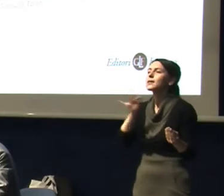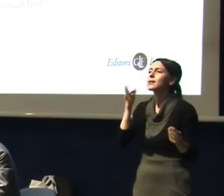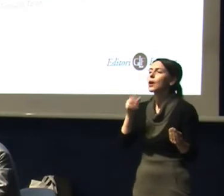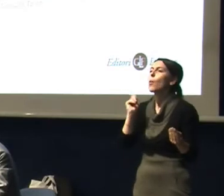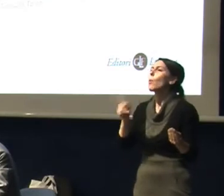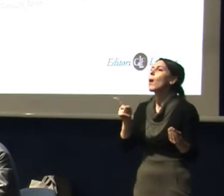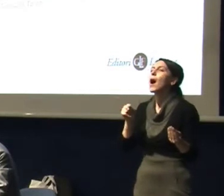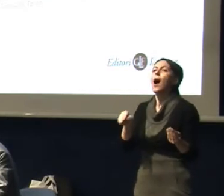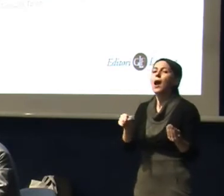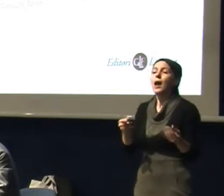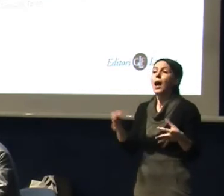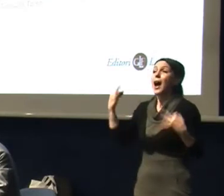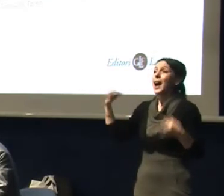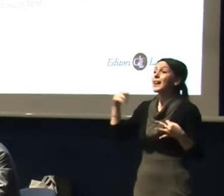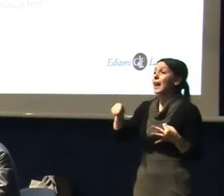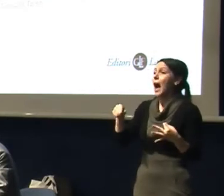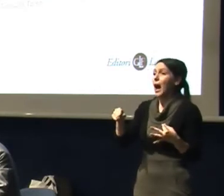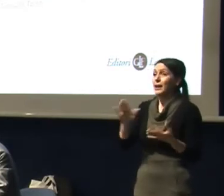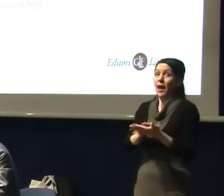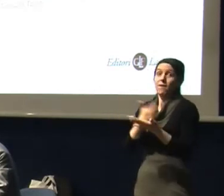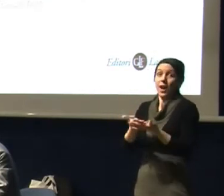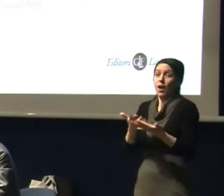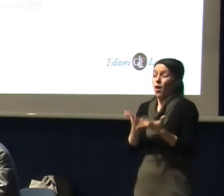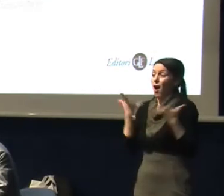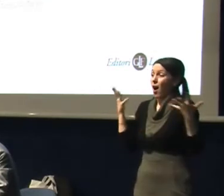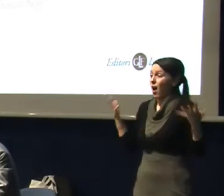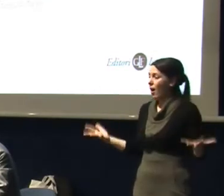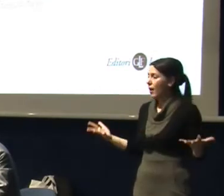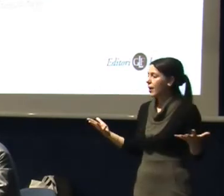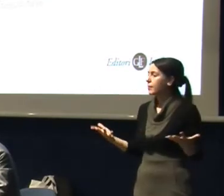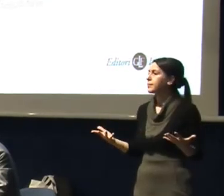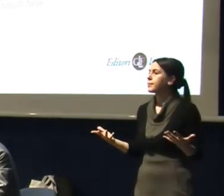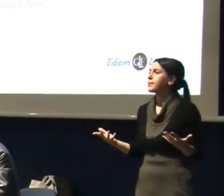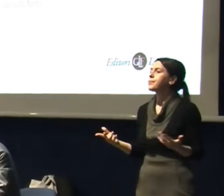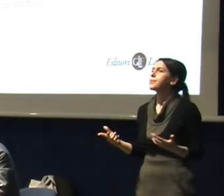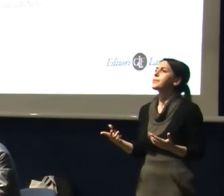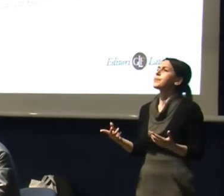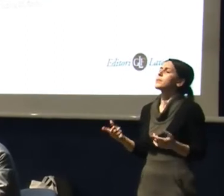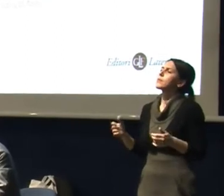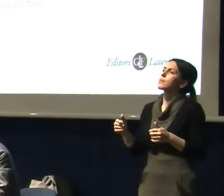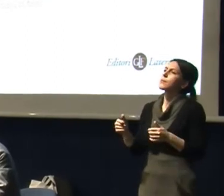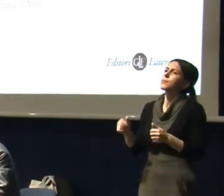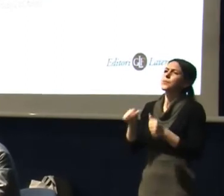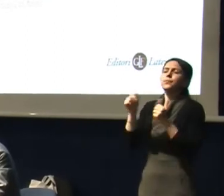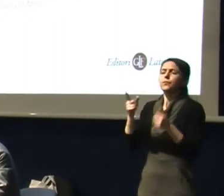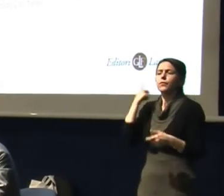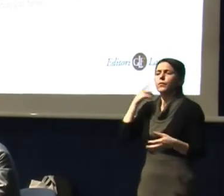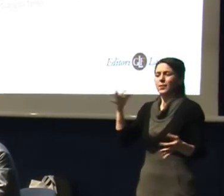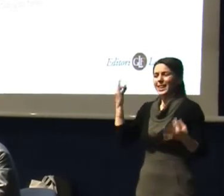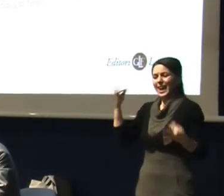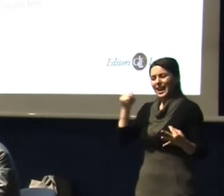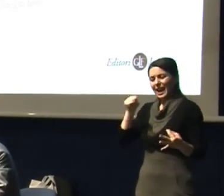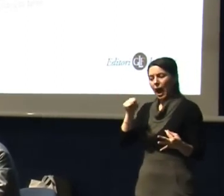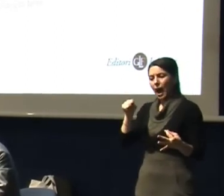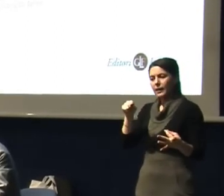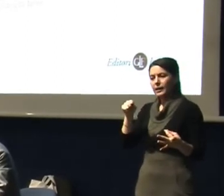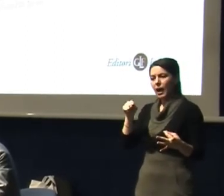fatto che la carta alta un grandissimo valore e emerso quanto in realtà la carta possa